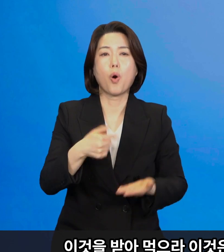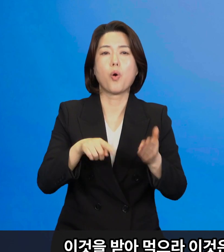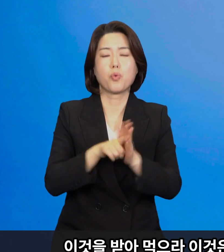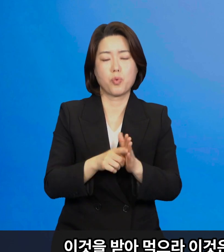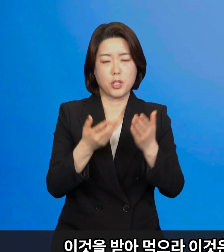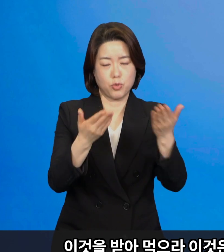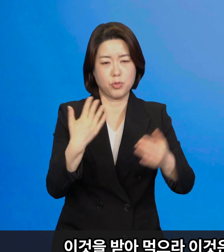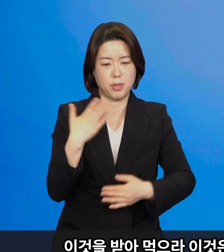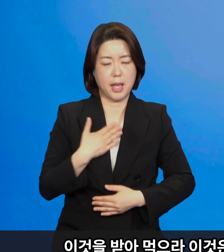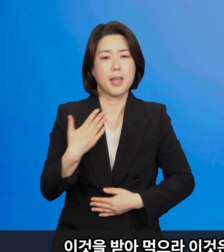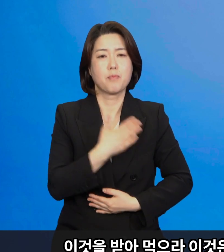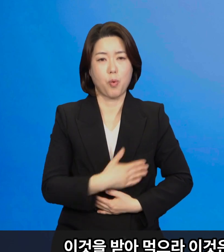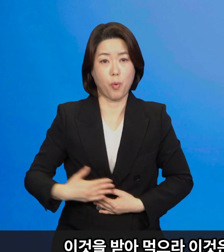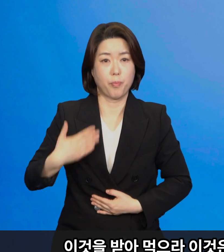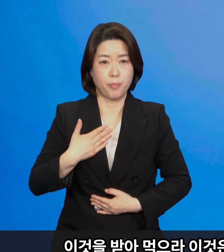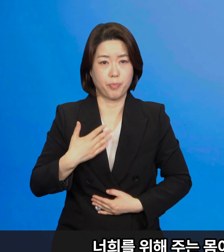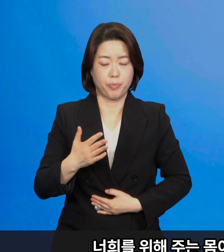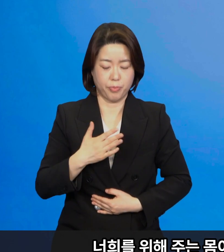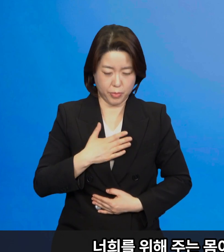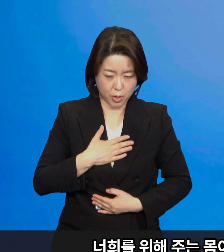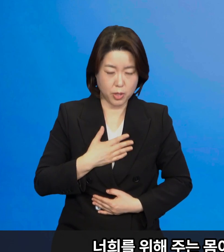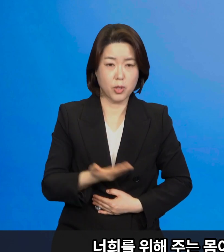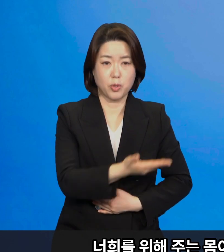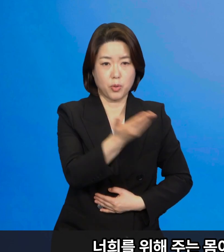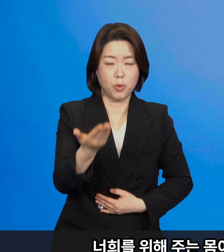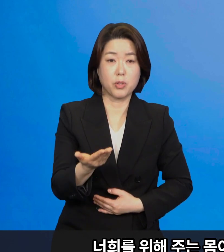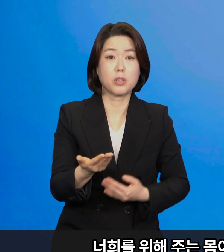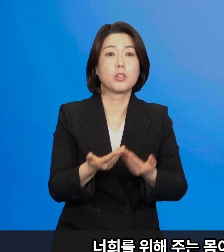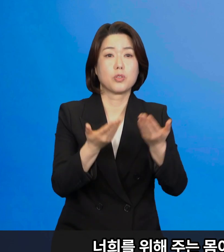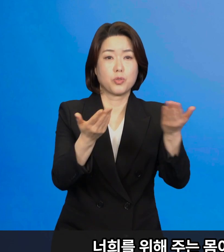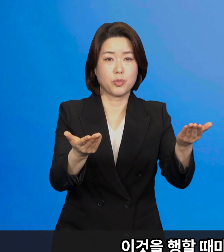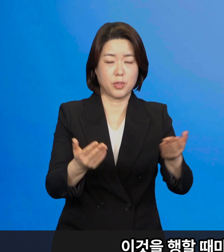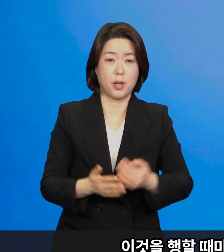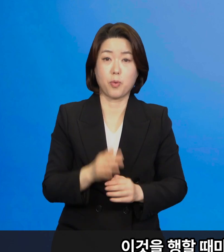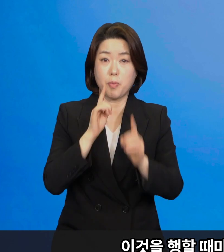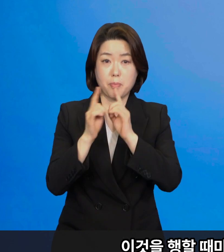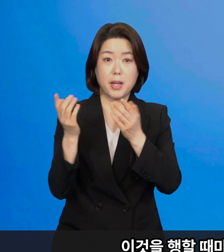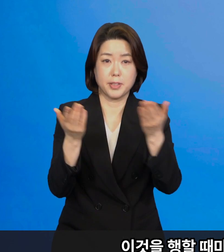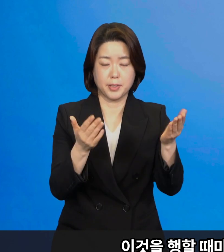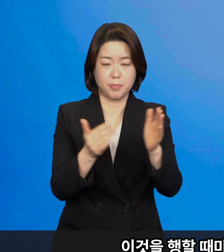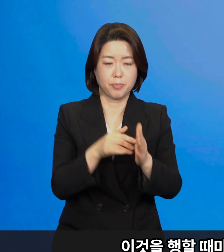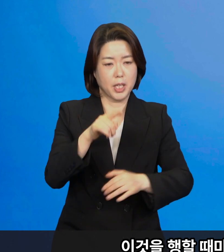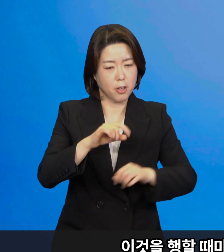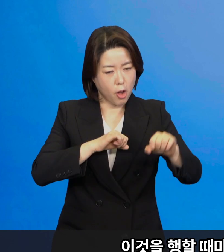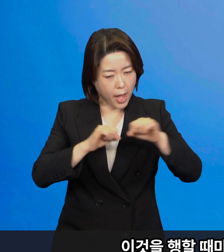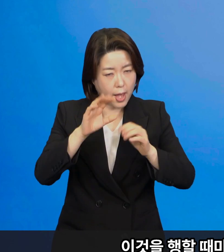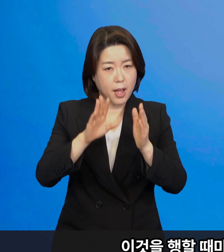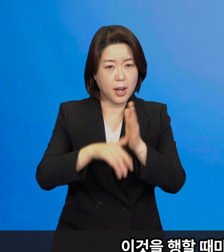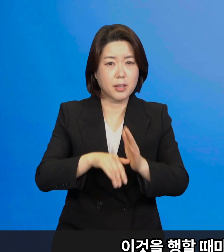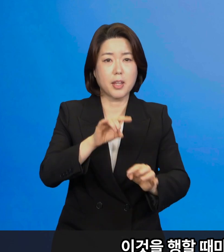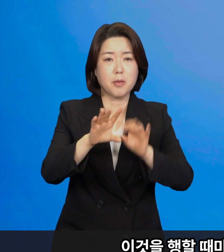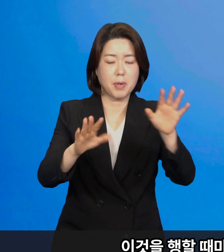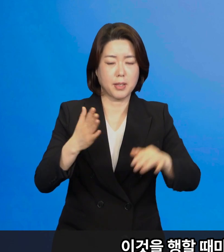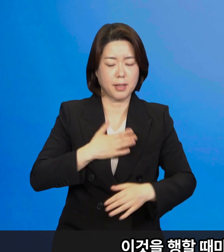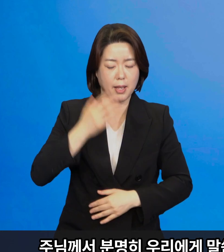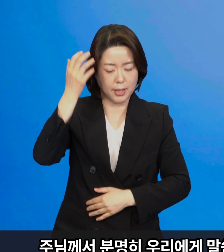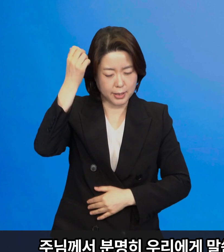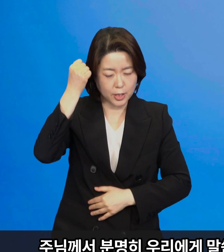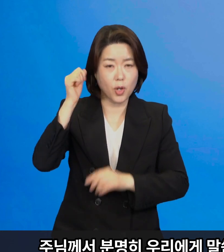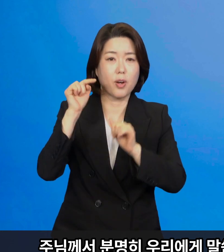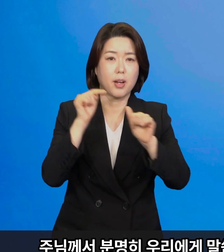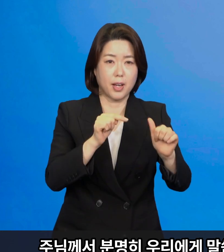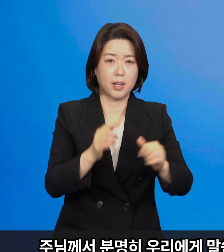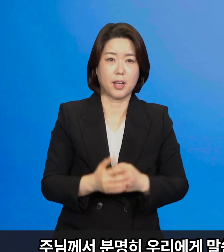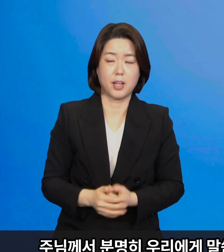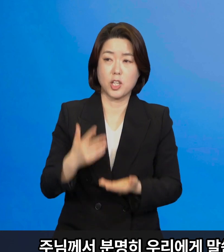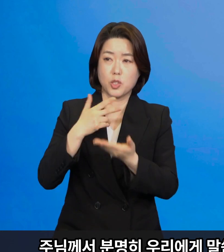몸, 나의 몸 너희를 위하여 주는 몸이다 라고 말씀하셨습니다. 이것을 행할 때마다 나를 기억하여라.